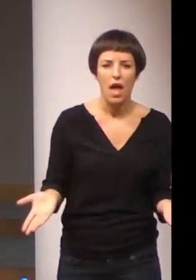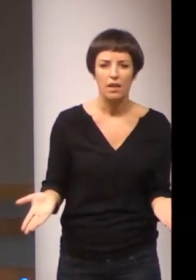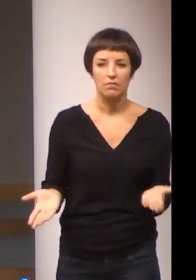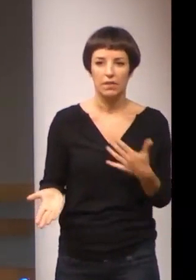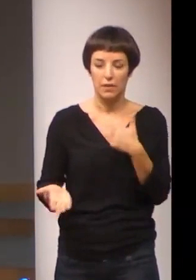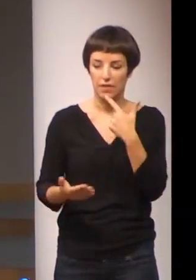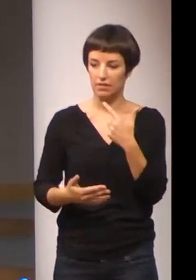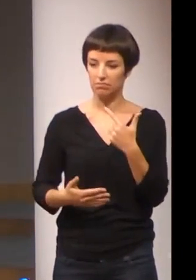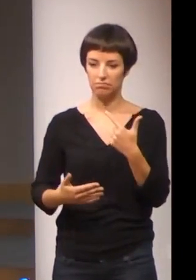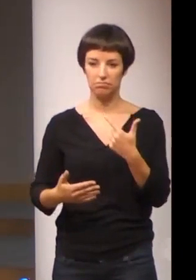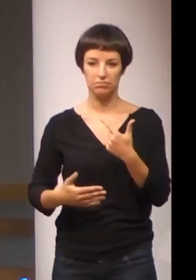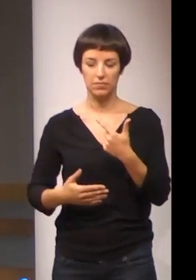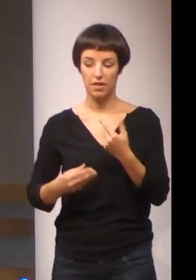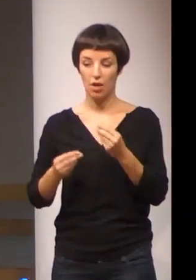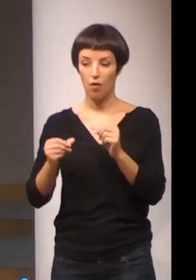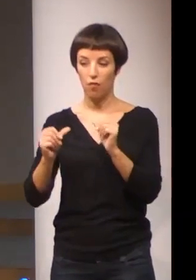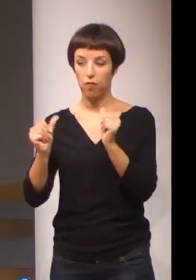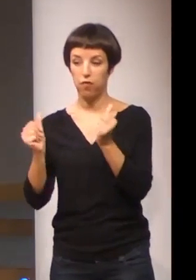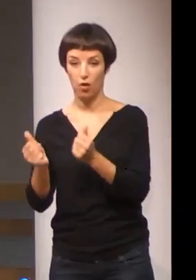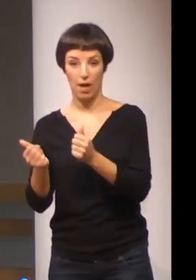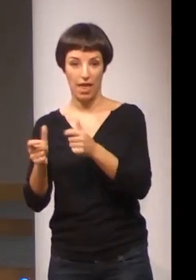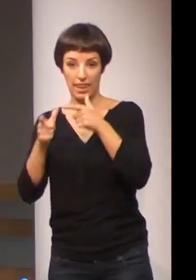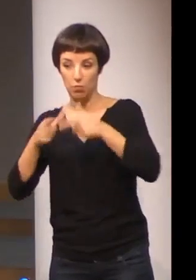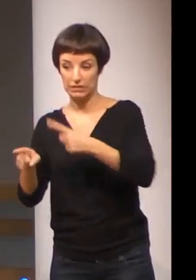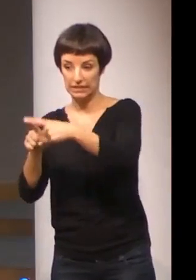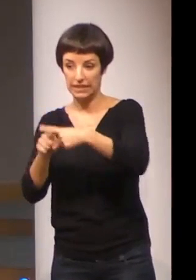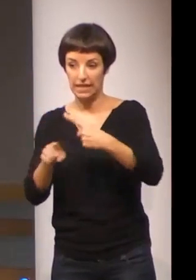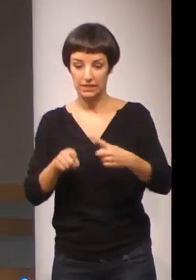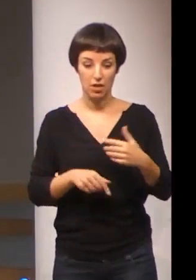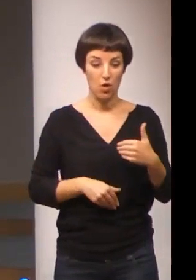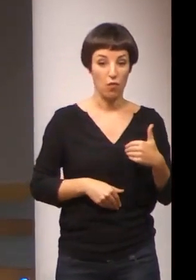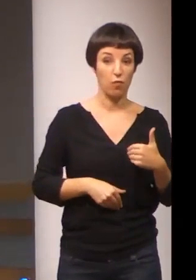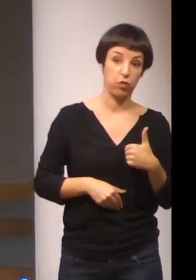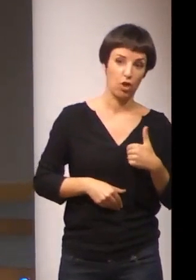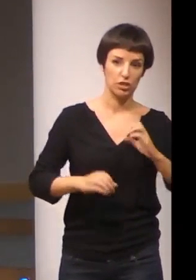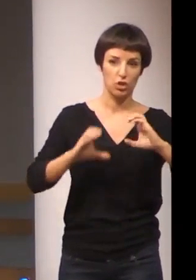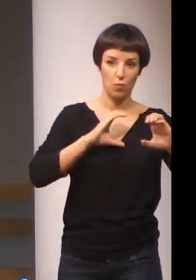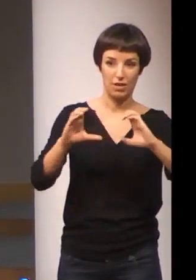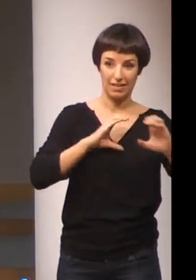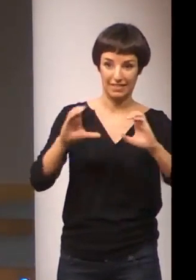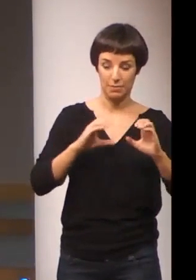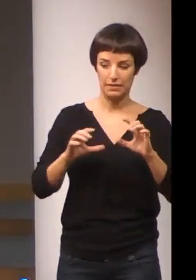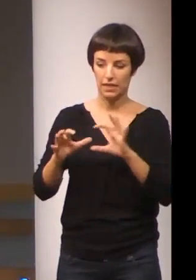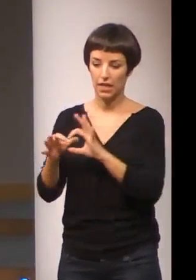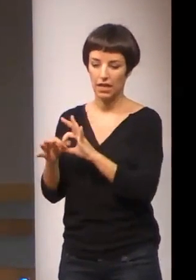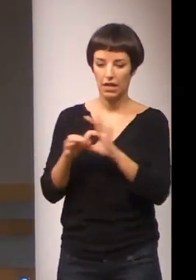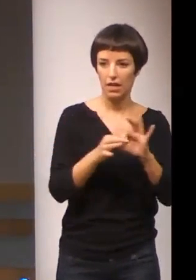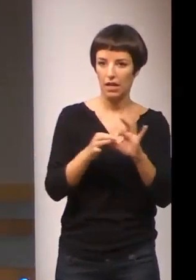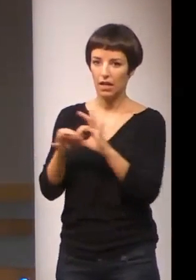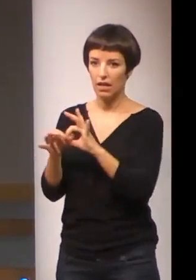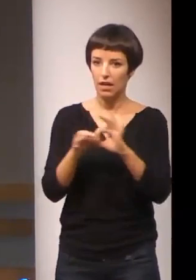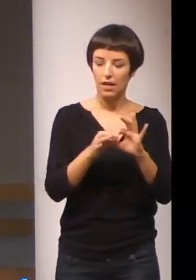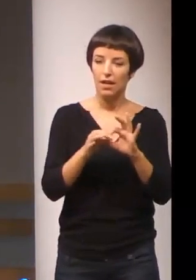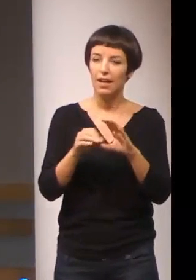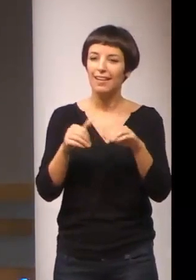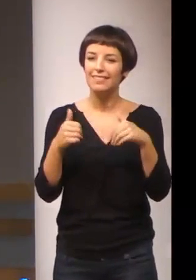dialéctica entre la forma, en las formas lingüísticas y las funciones comunicativas de esas funciones. Y